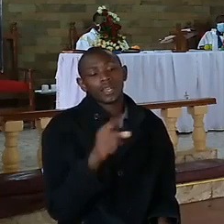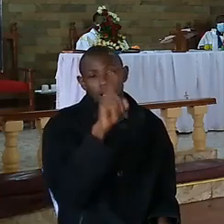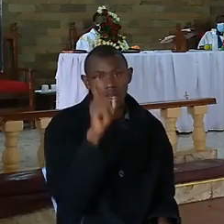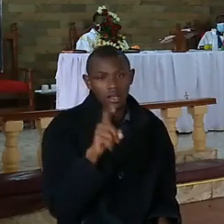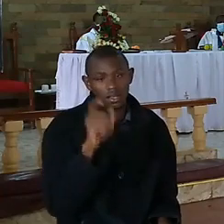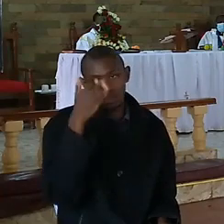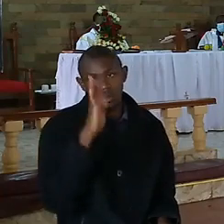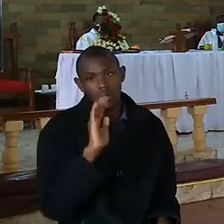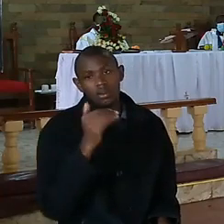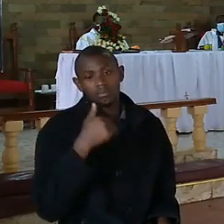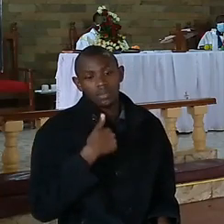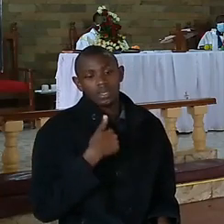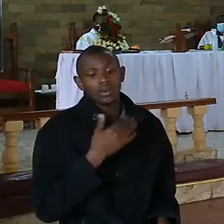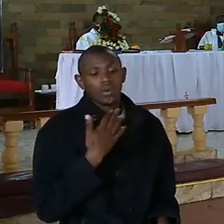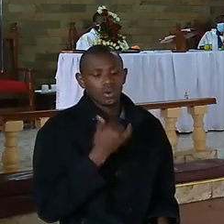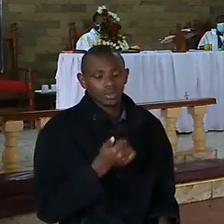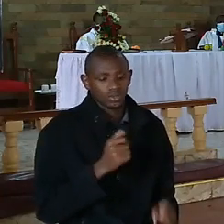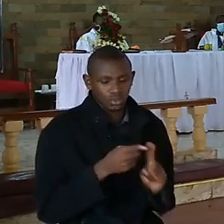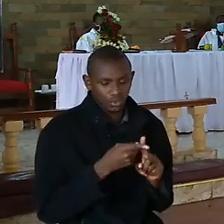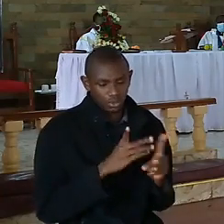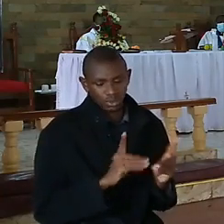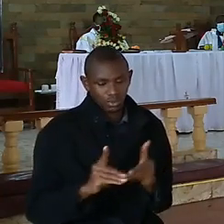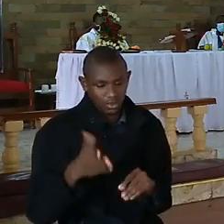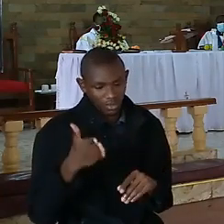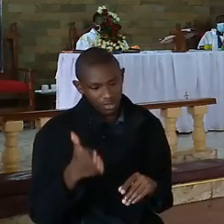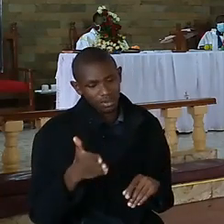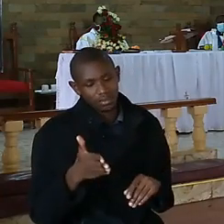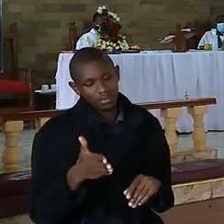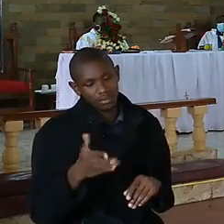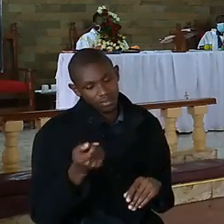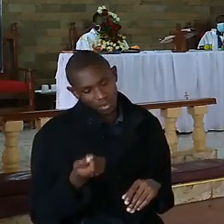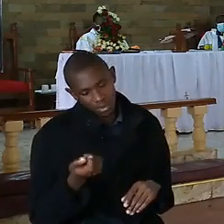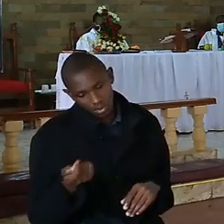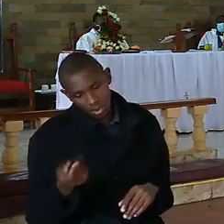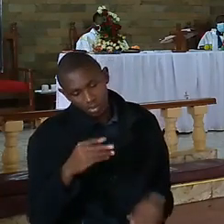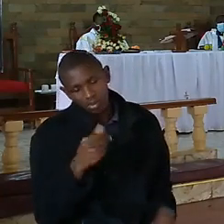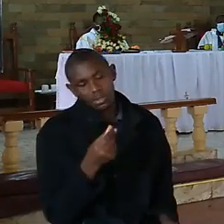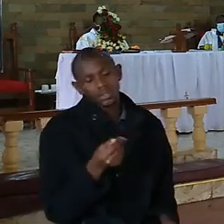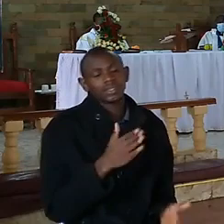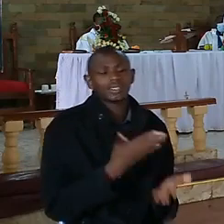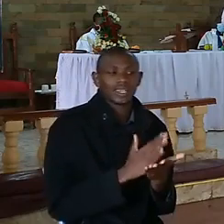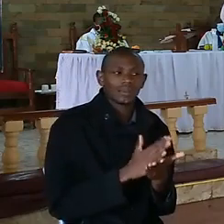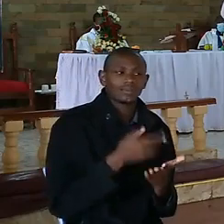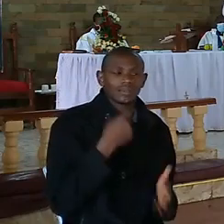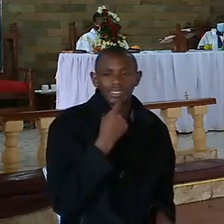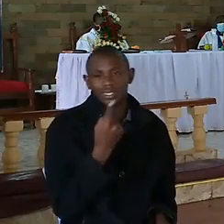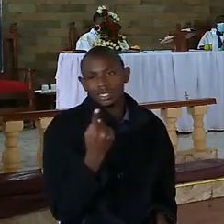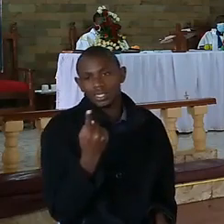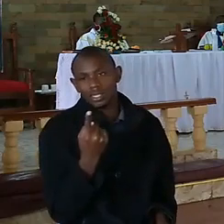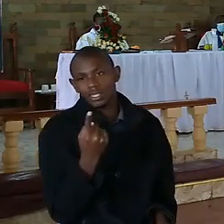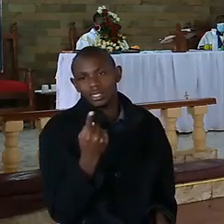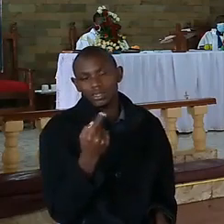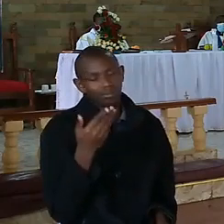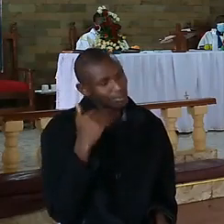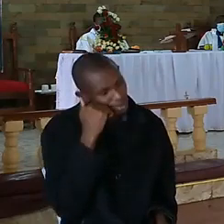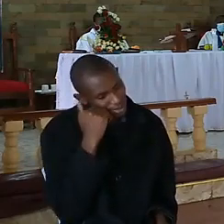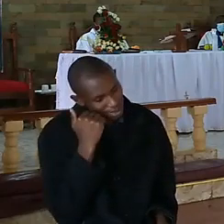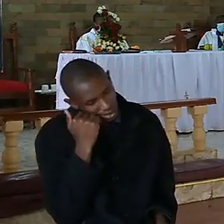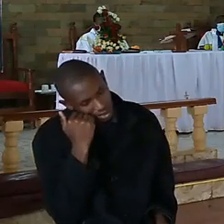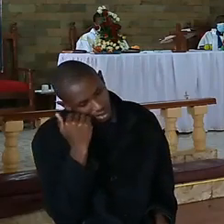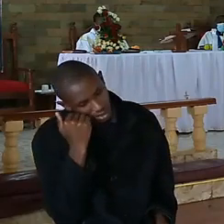na niguo nyendaga gwikona no besha ni sinyiheire ari angi makoiga mwathani ndurite thini wa murimu uyu ni